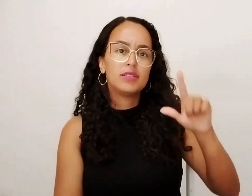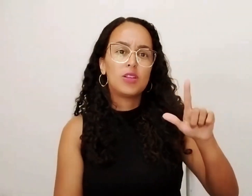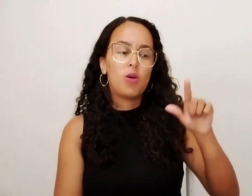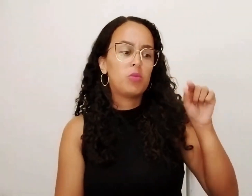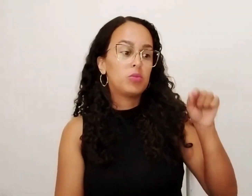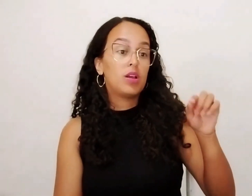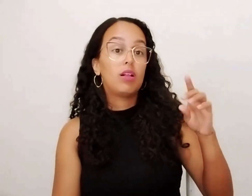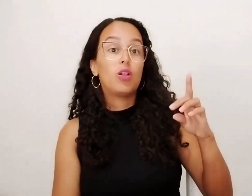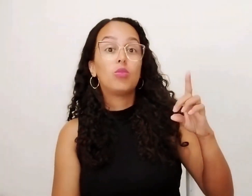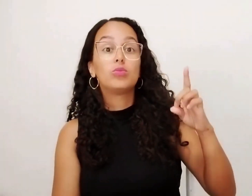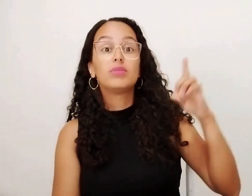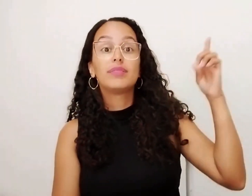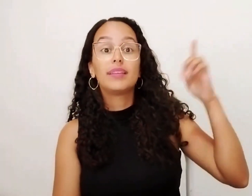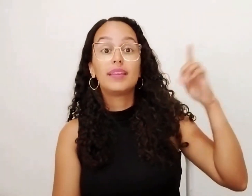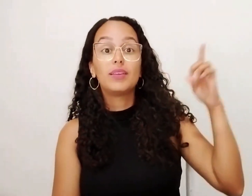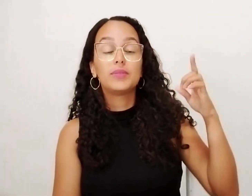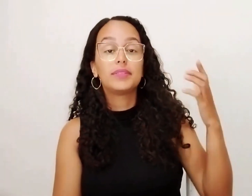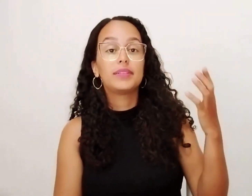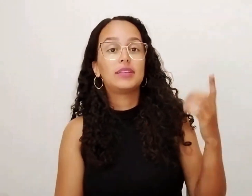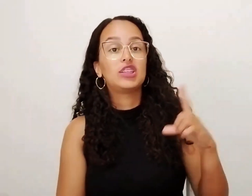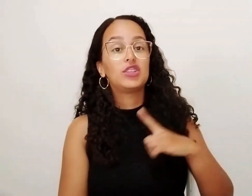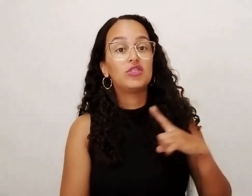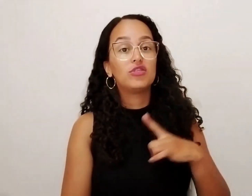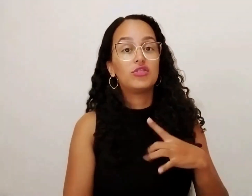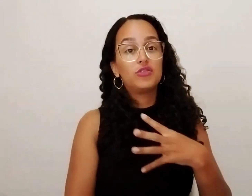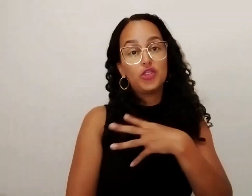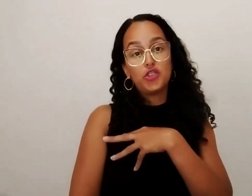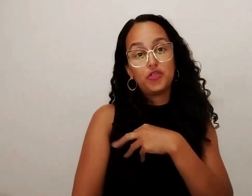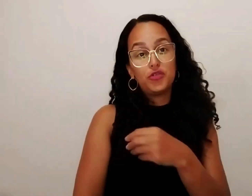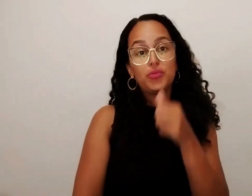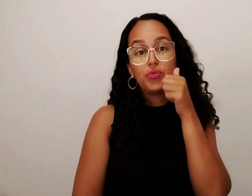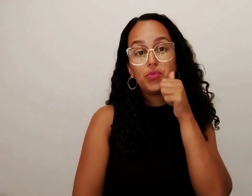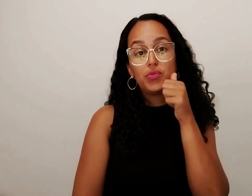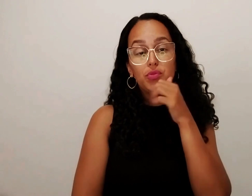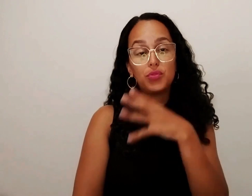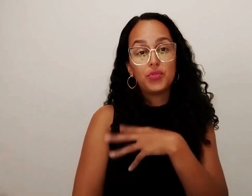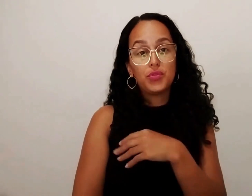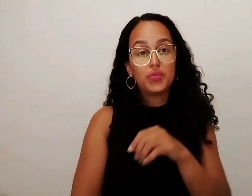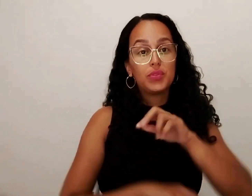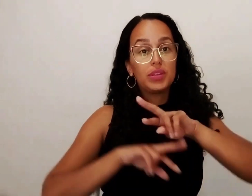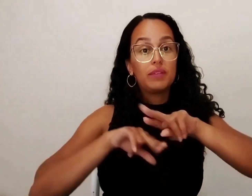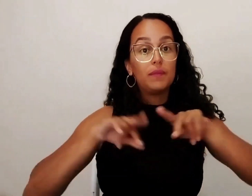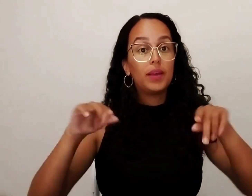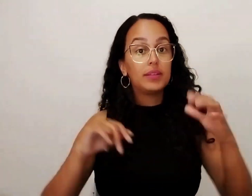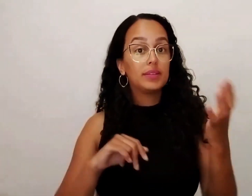para ele não sair brincando com outras mulheres.